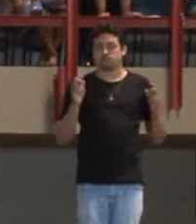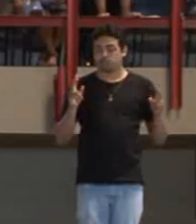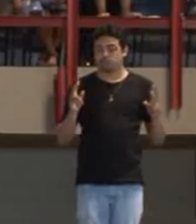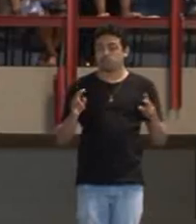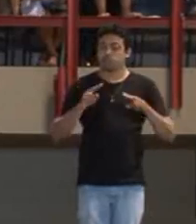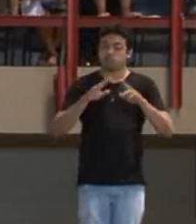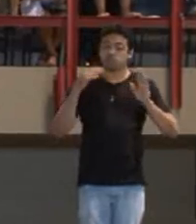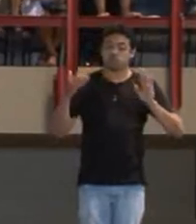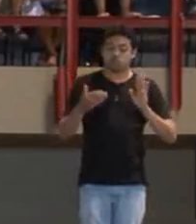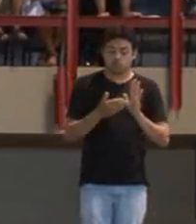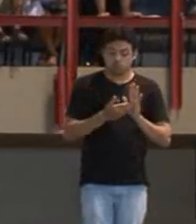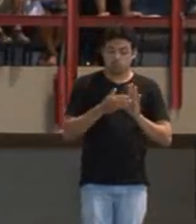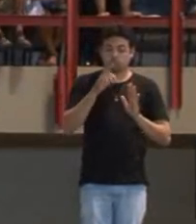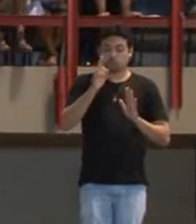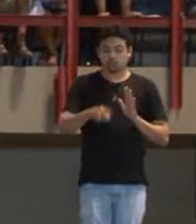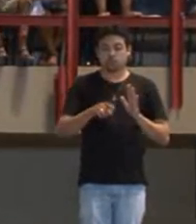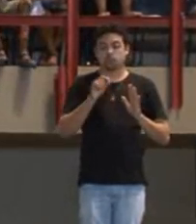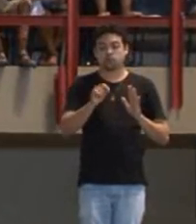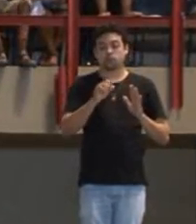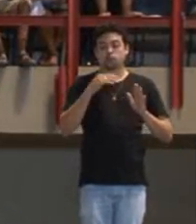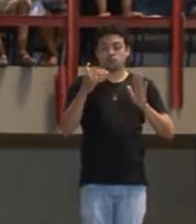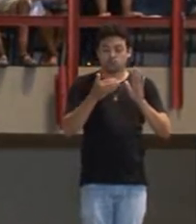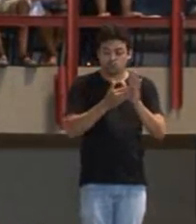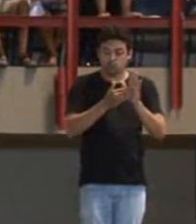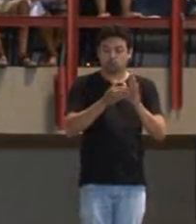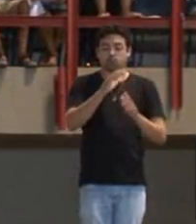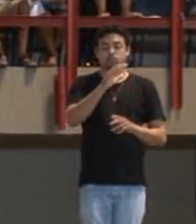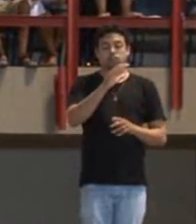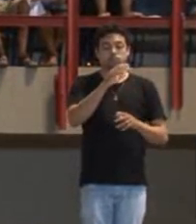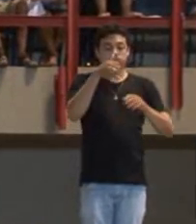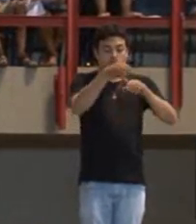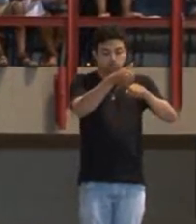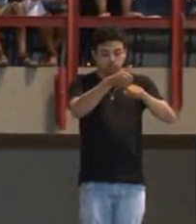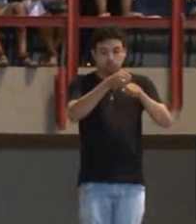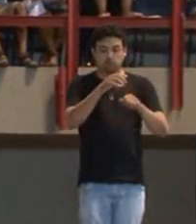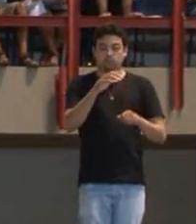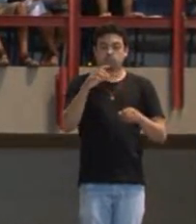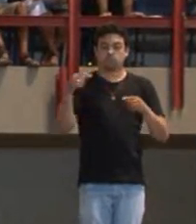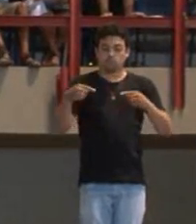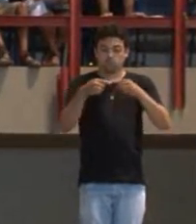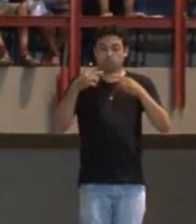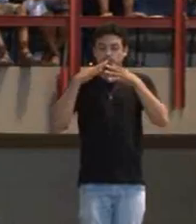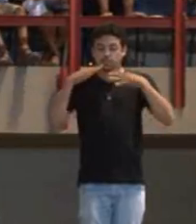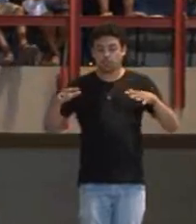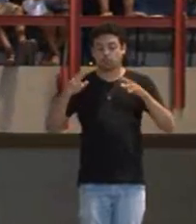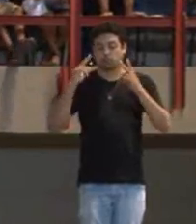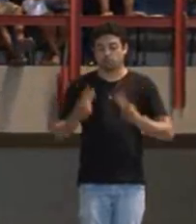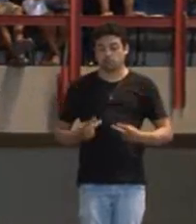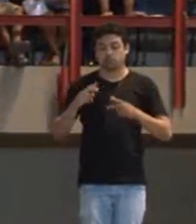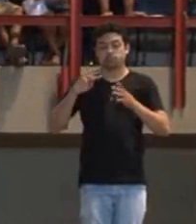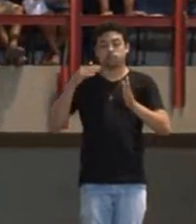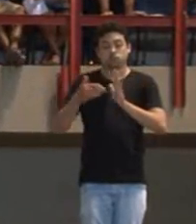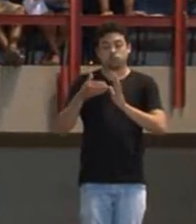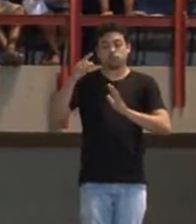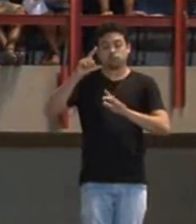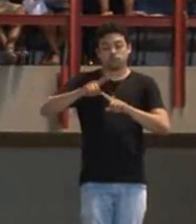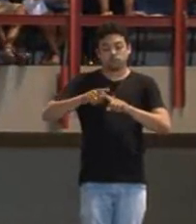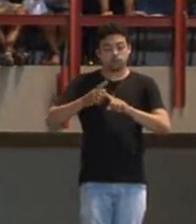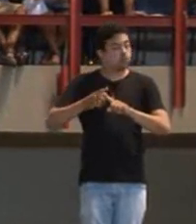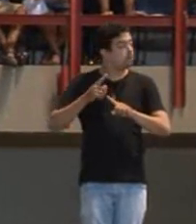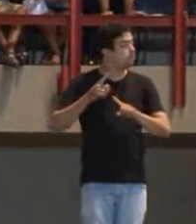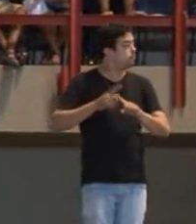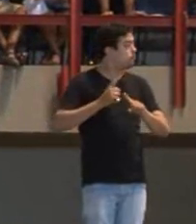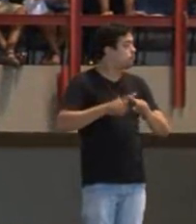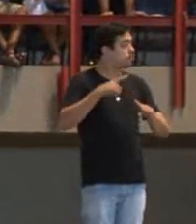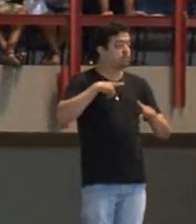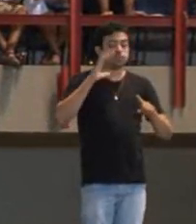Então, todo combustível fóssil, o petróleo é um combustível fóssil, que são aqueles combustíveis formados